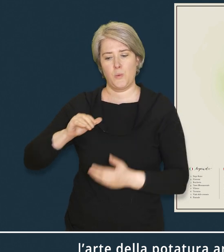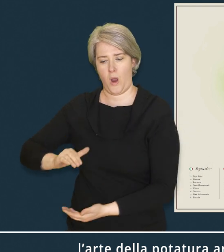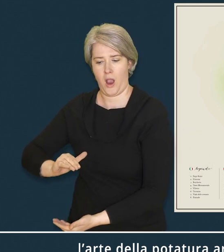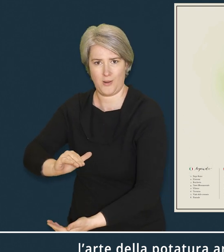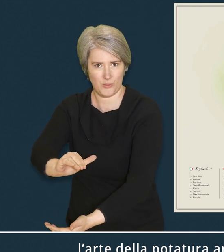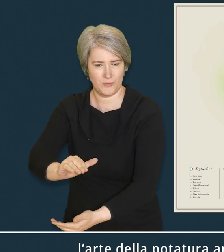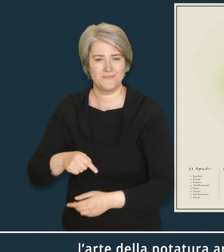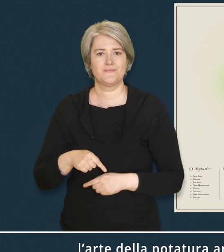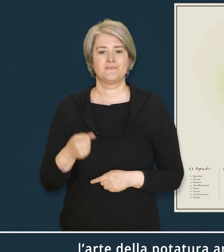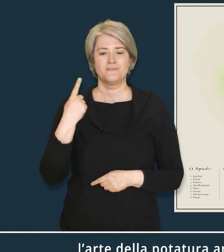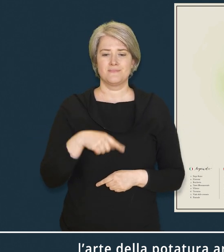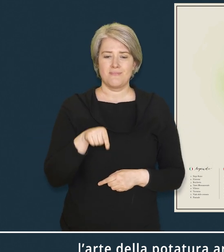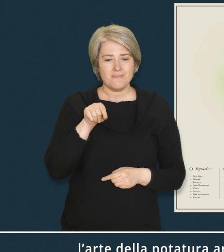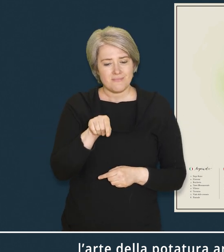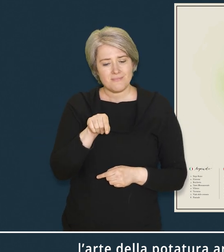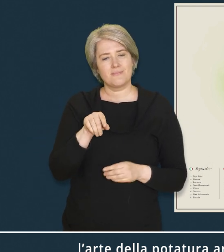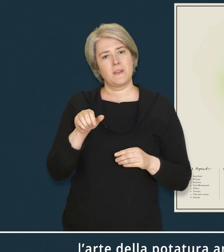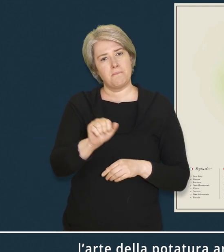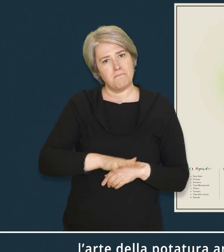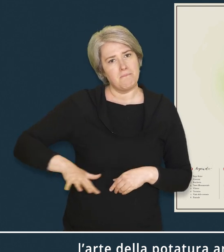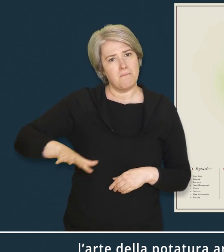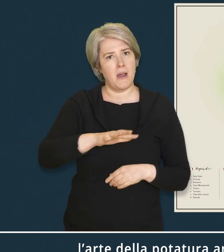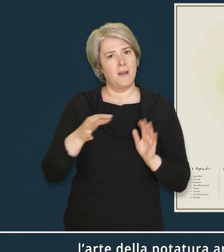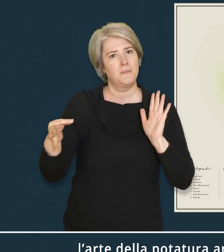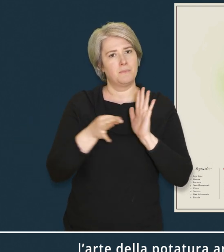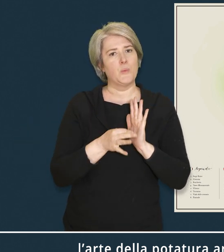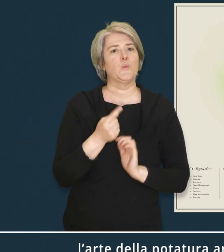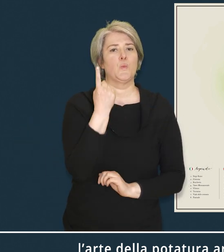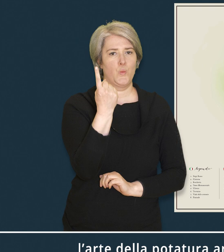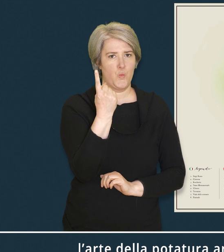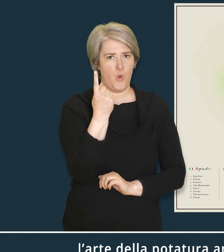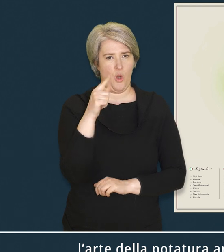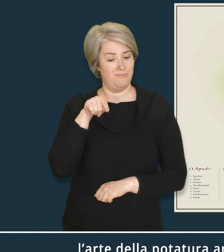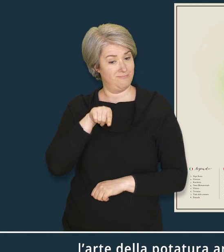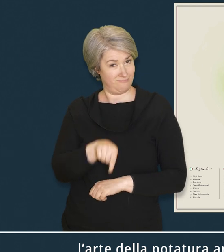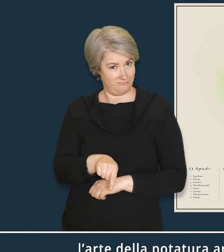arbusti, indicato con il numero 1 sulla mappa.